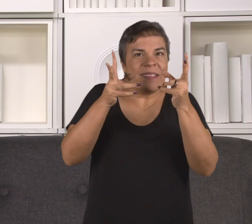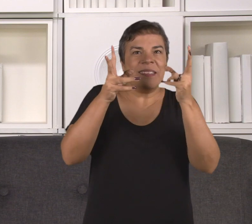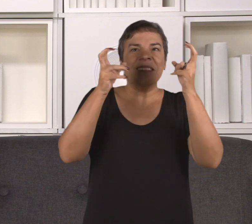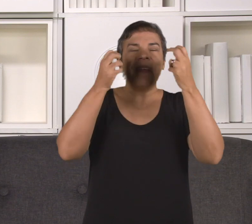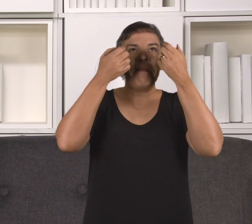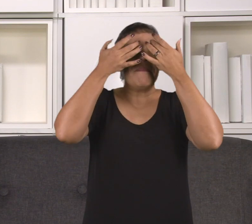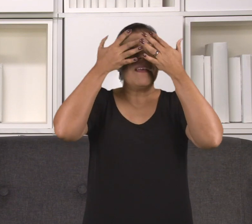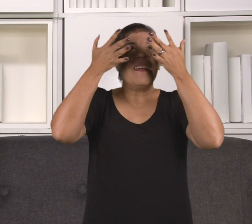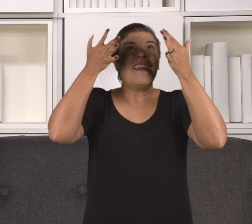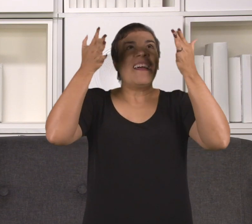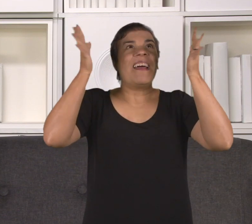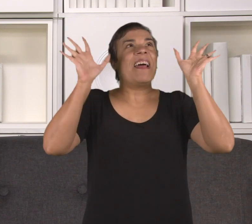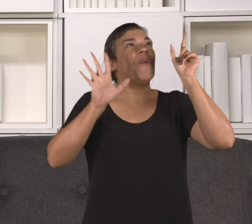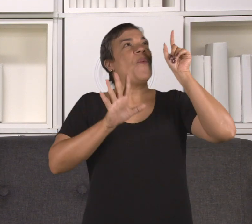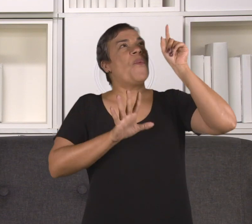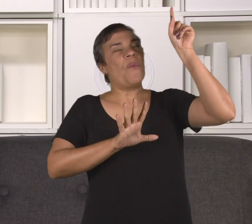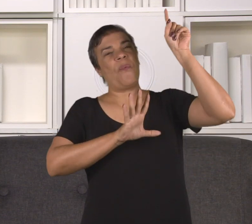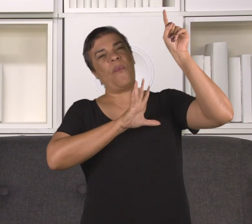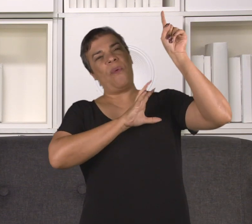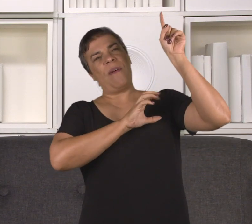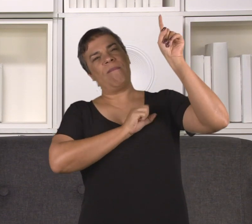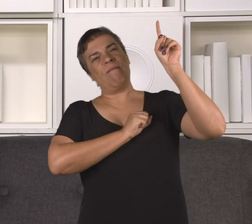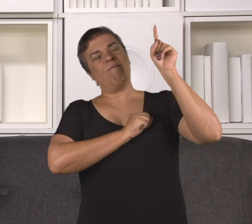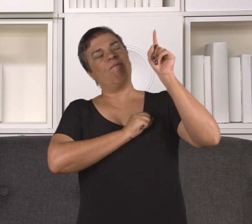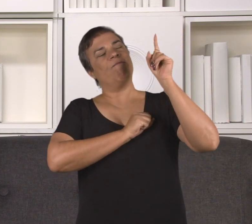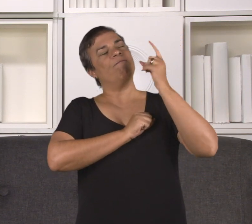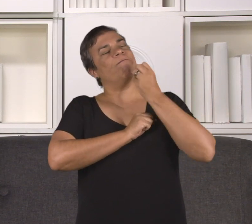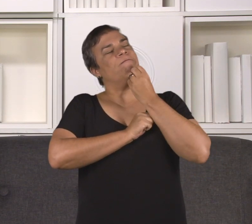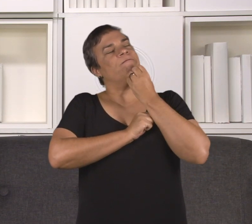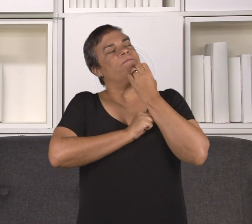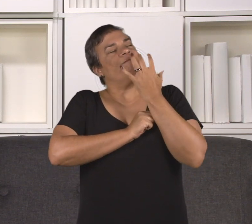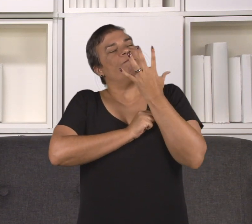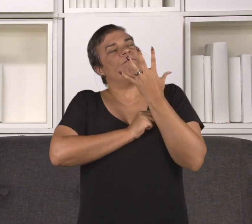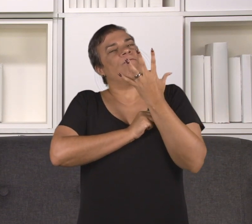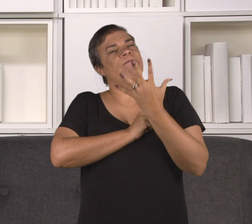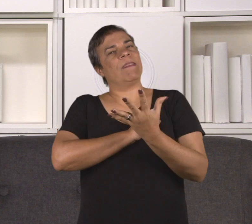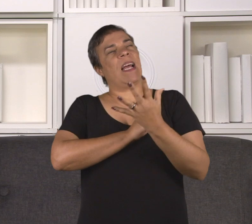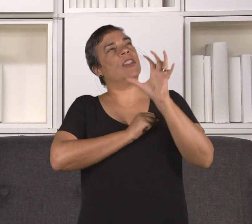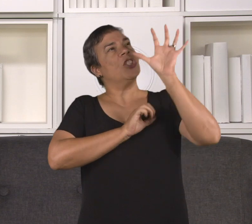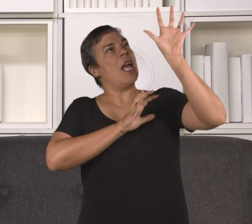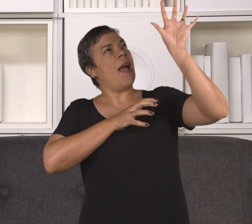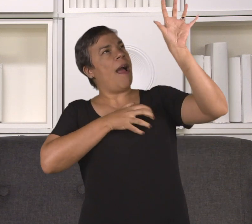enxergar o amor, a misericórdia, a bondade de Deus. Esse Deus que